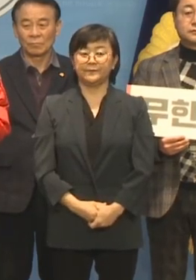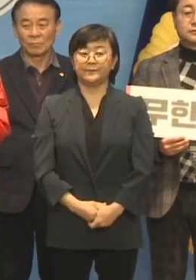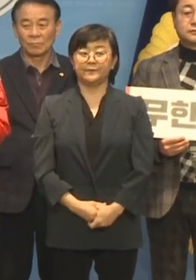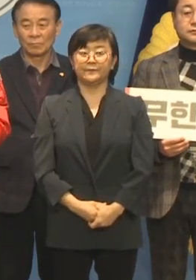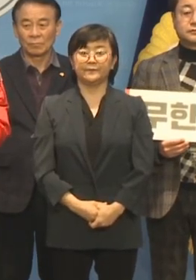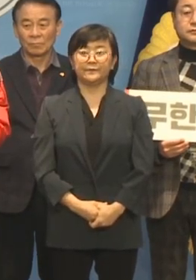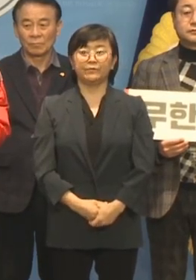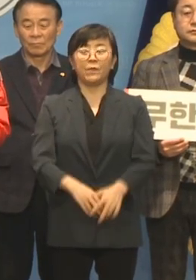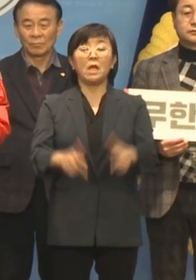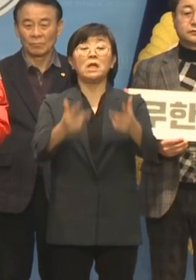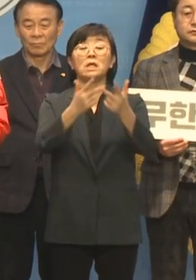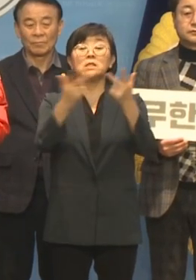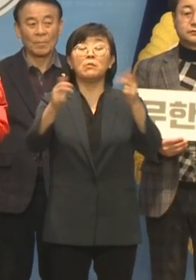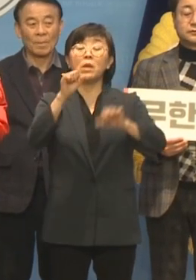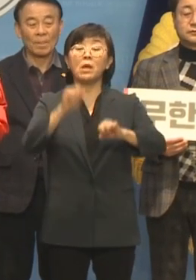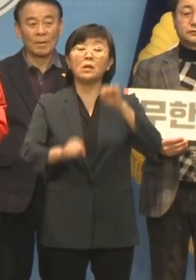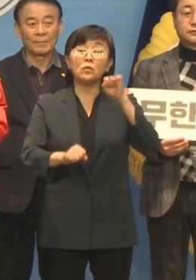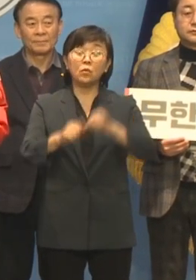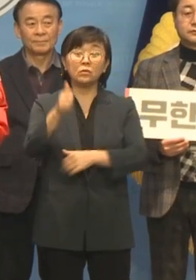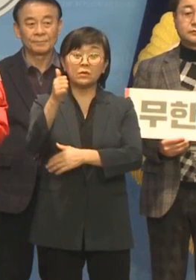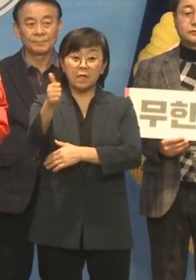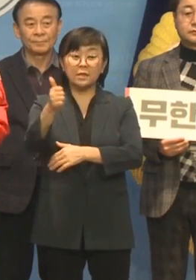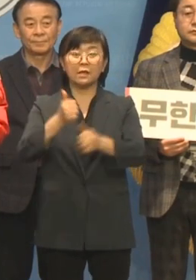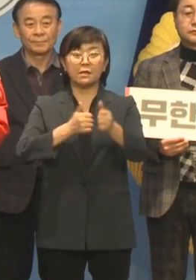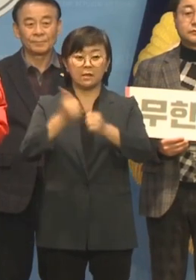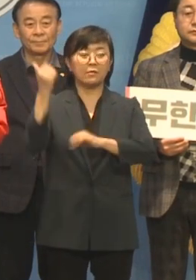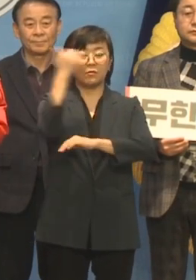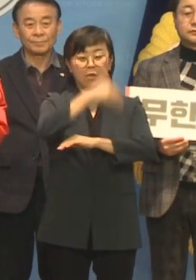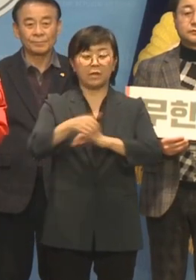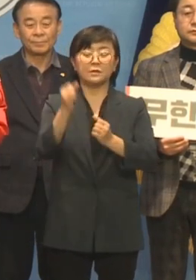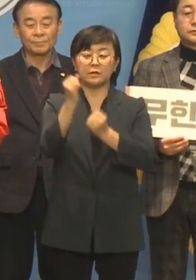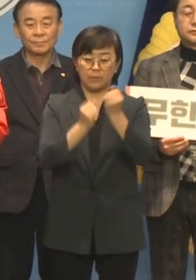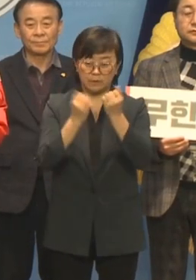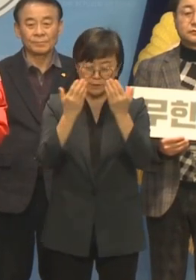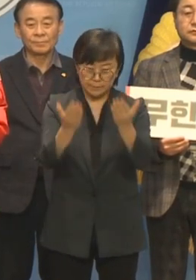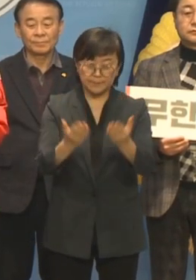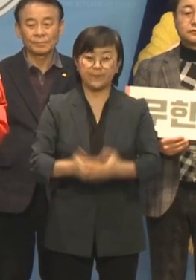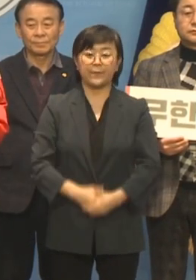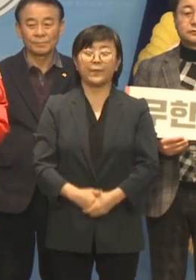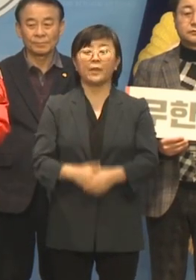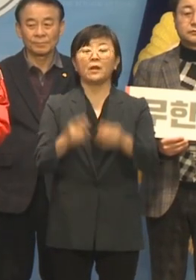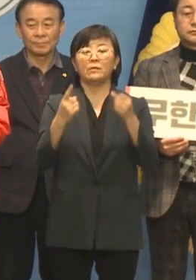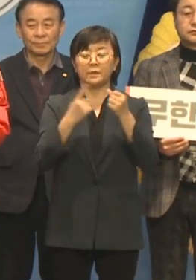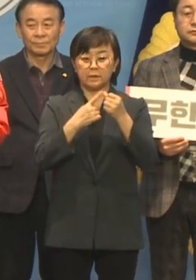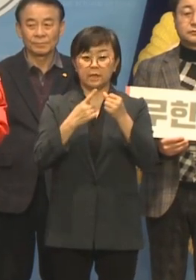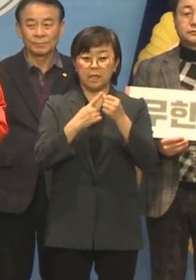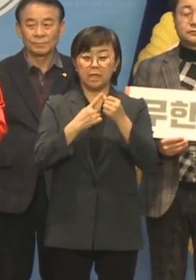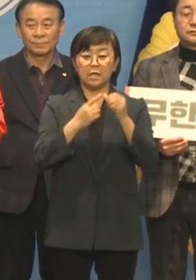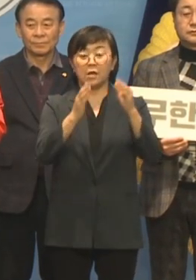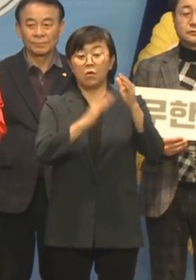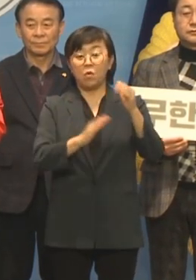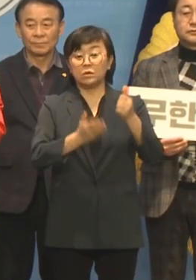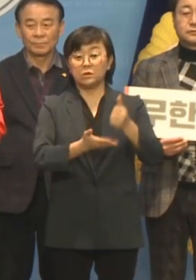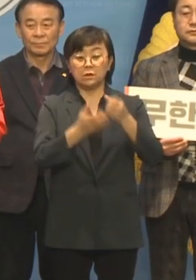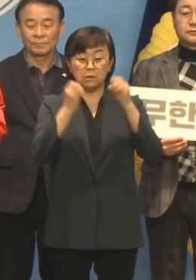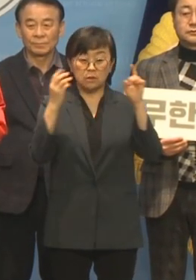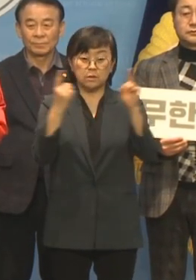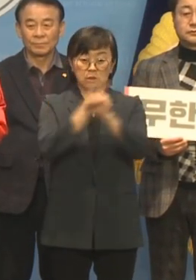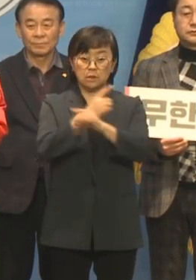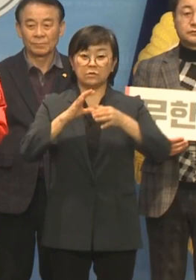자, 그럼 이재명 행동대장을 이길 전략을 지금부터 말씀드리겠습니다. 첫째, 공천 혁신을